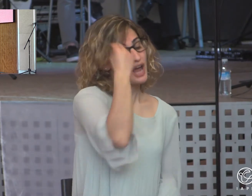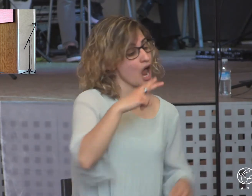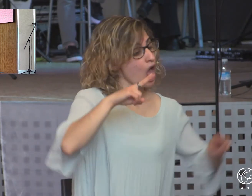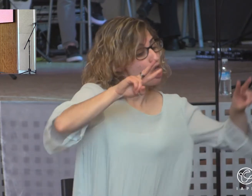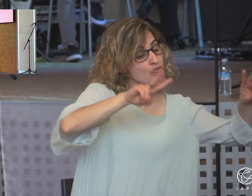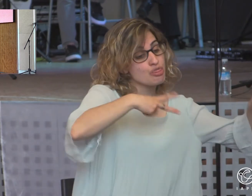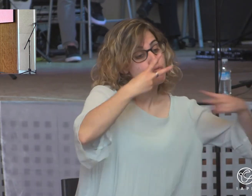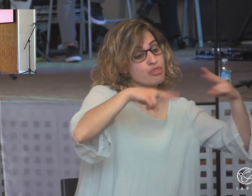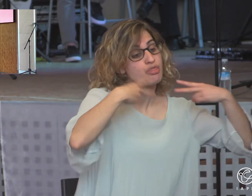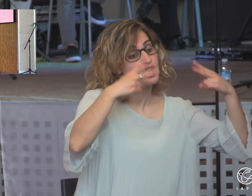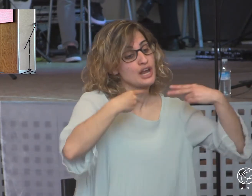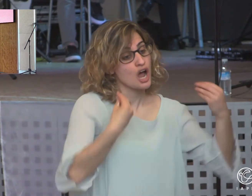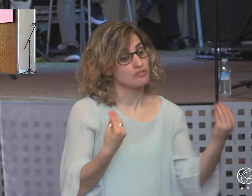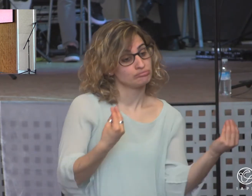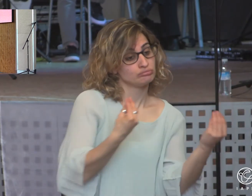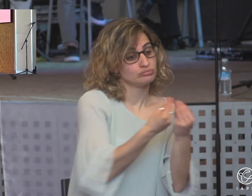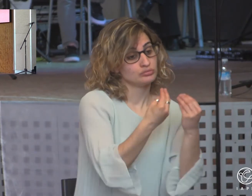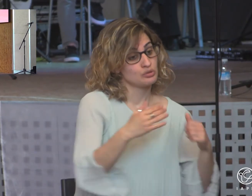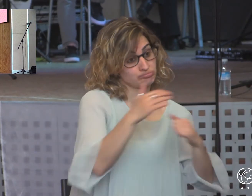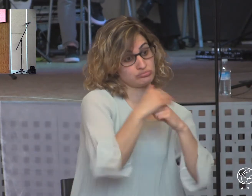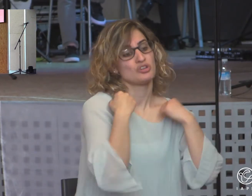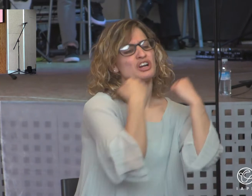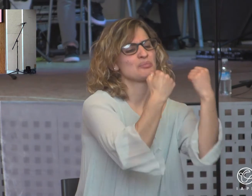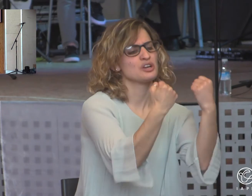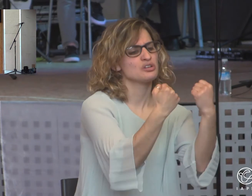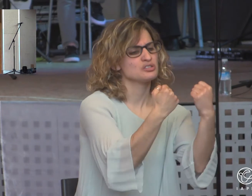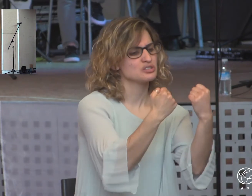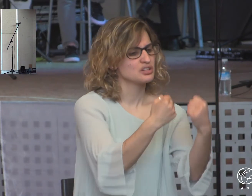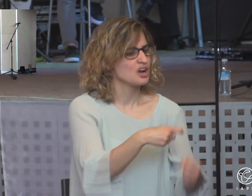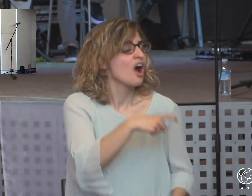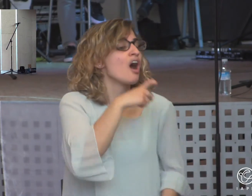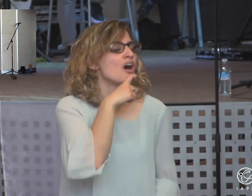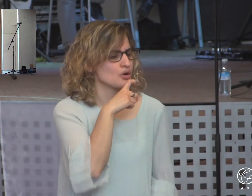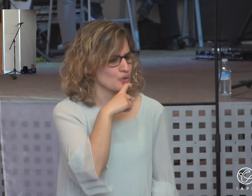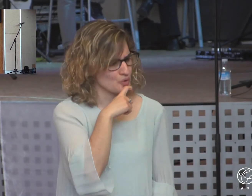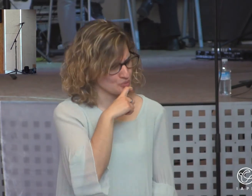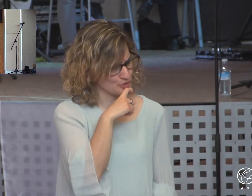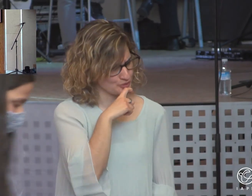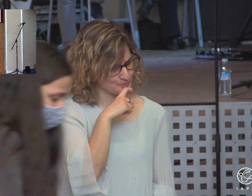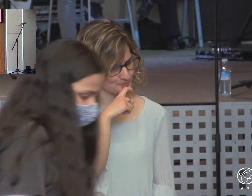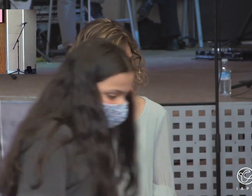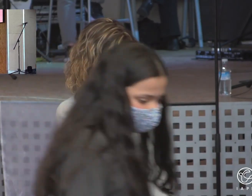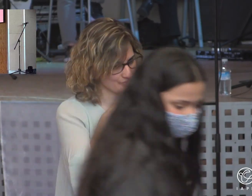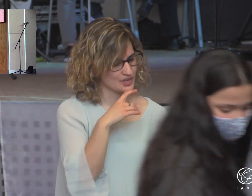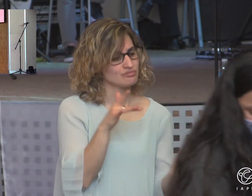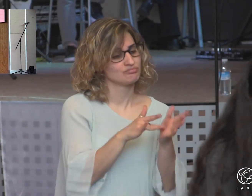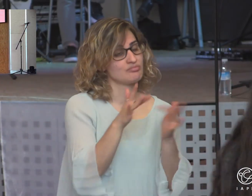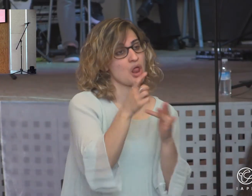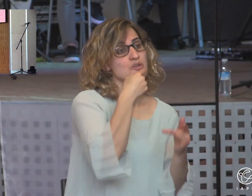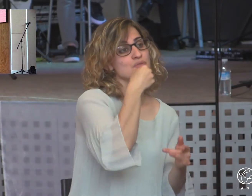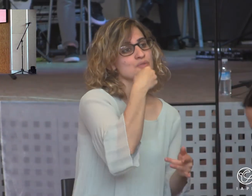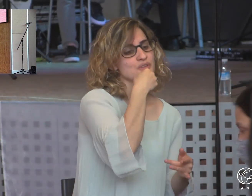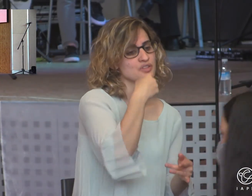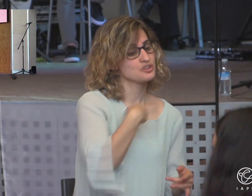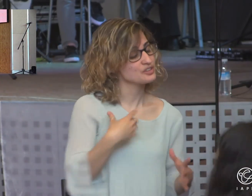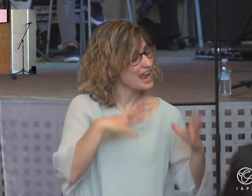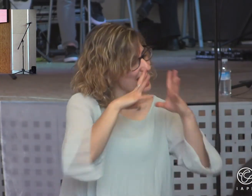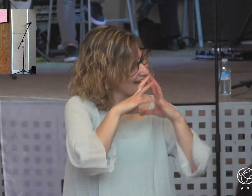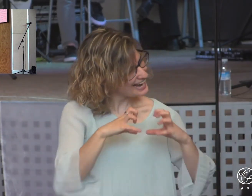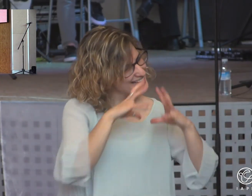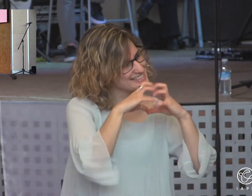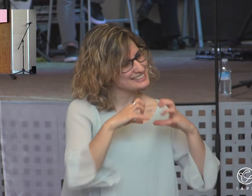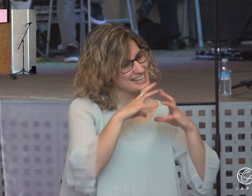¿Cuánto he anhelado poder tener esta celebración con vosotros? Es lo mismo que sigue